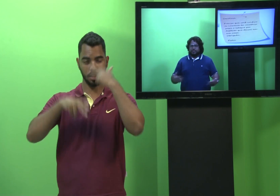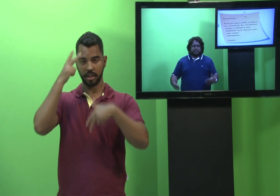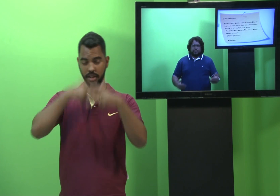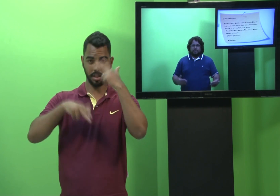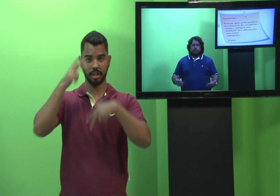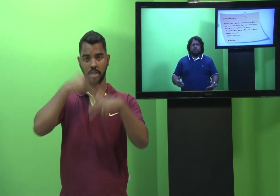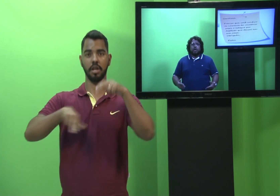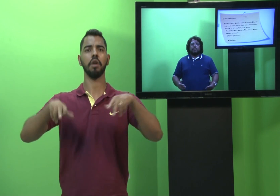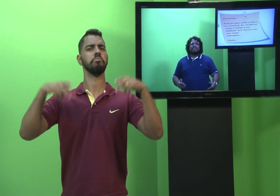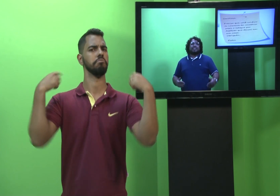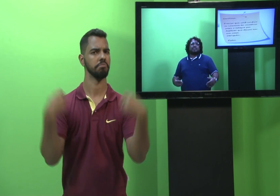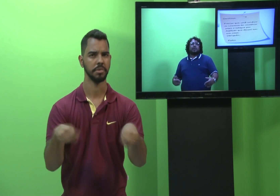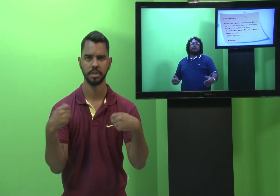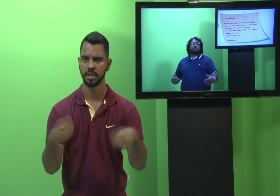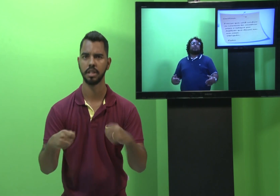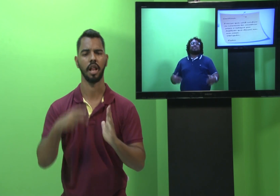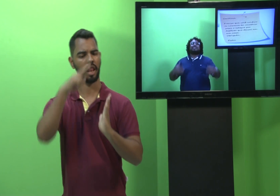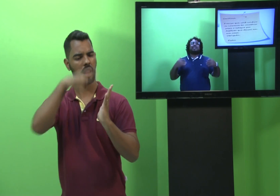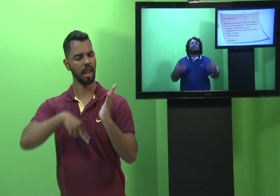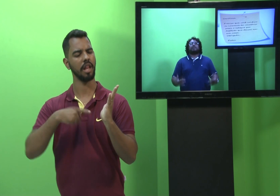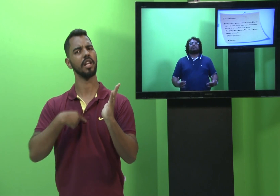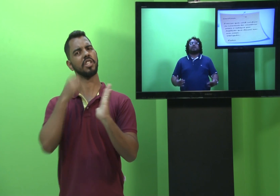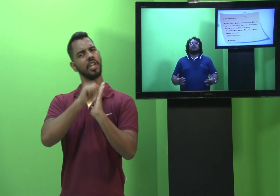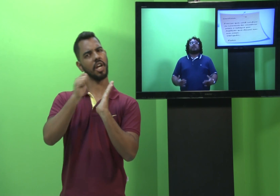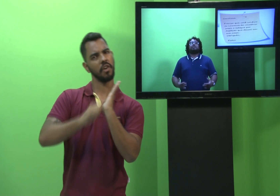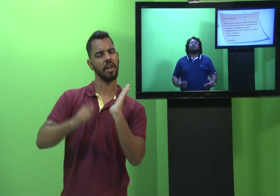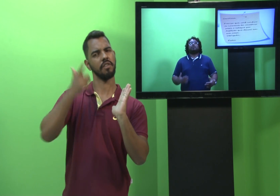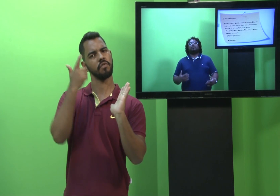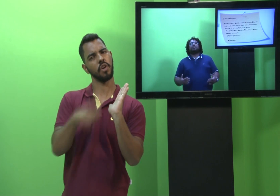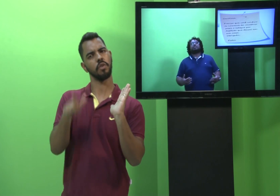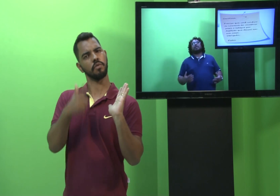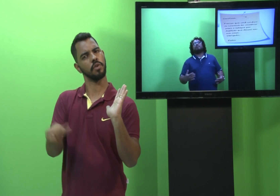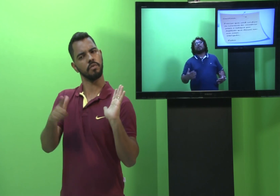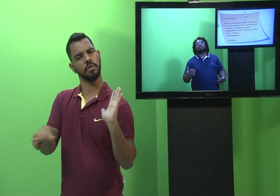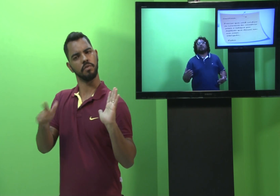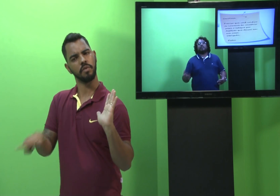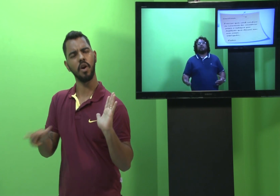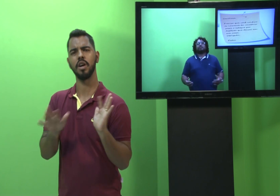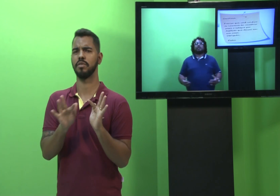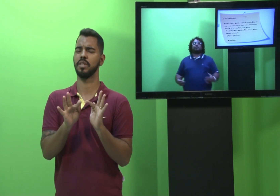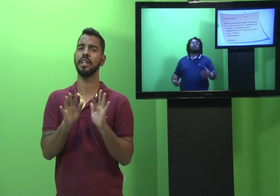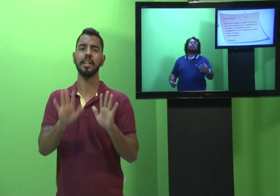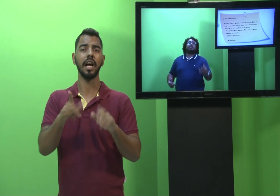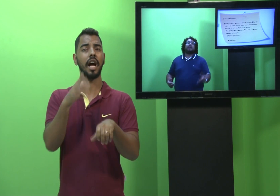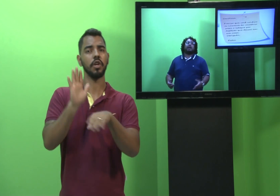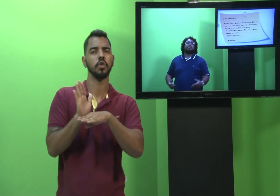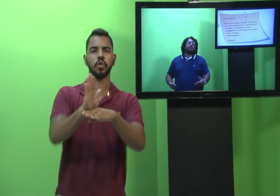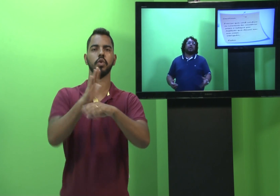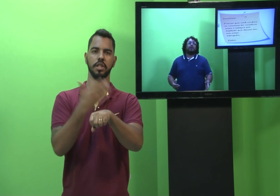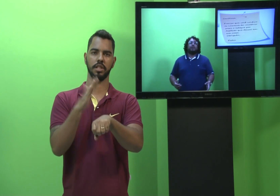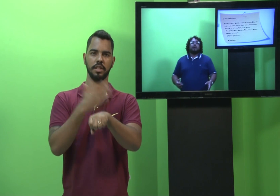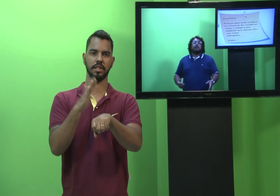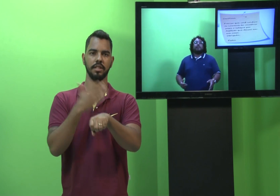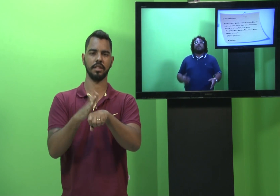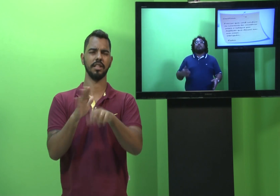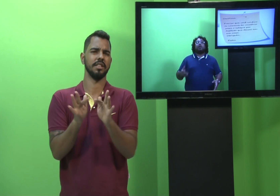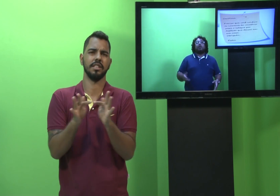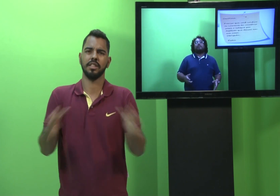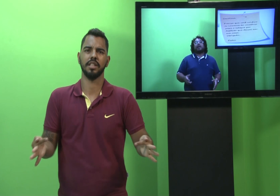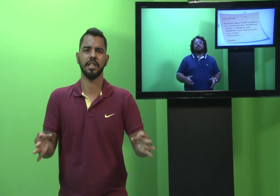que escreveu, pois essas são atitudes simples que diminuem significativamente as possibilidades de erro e aprimoram a prática